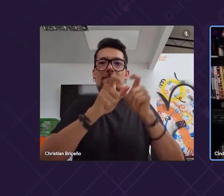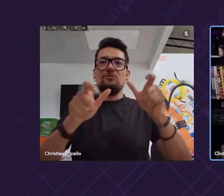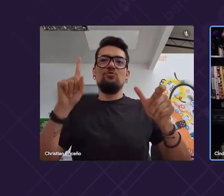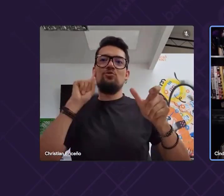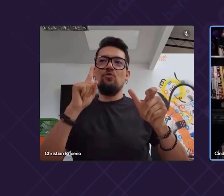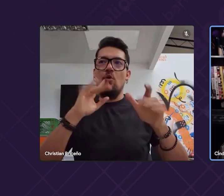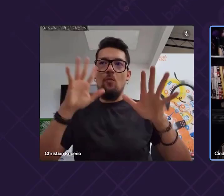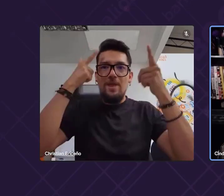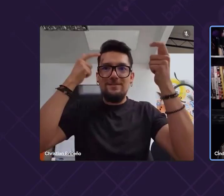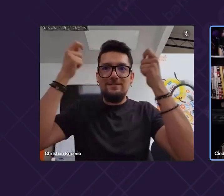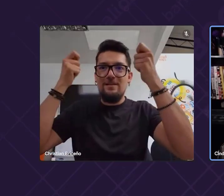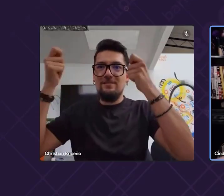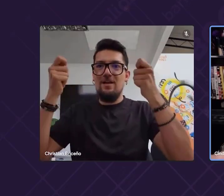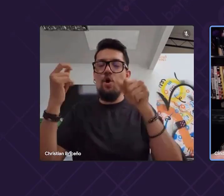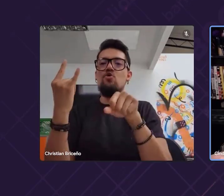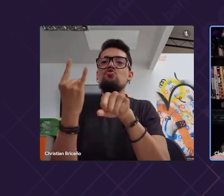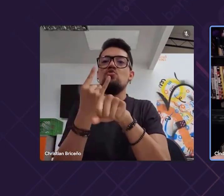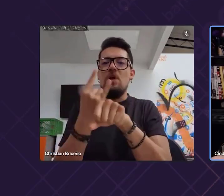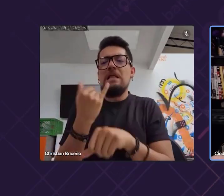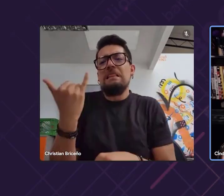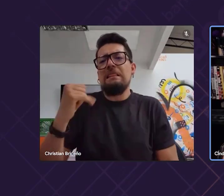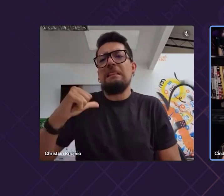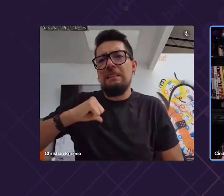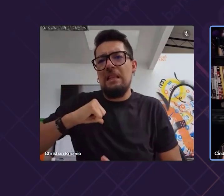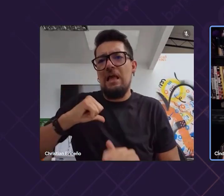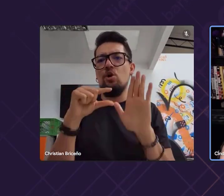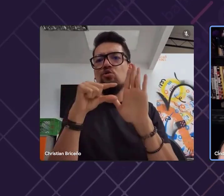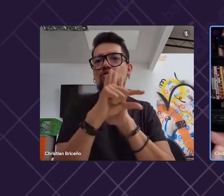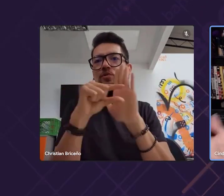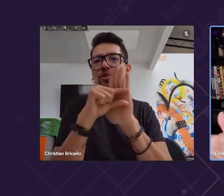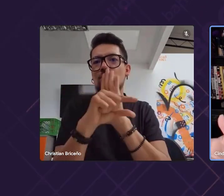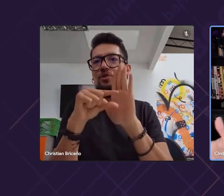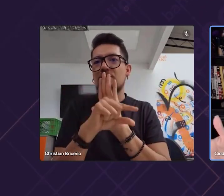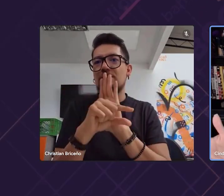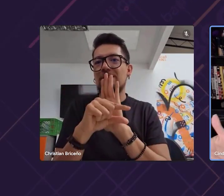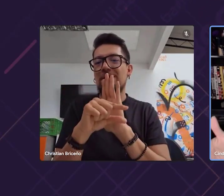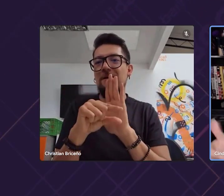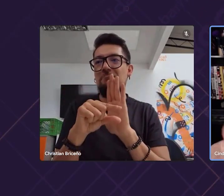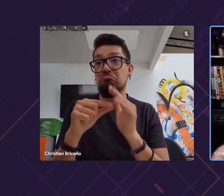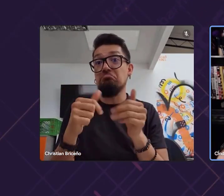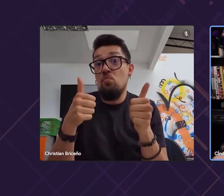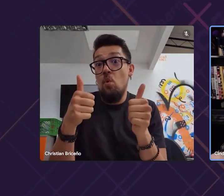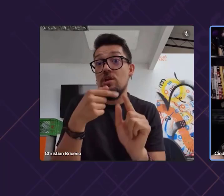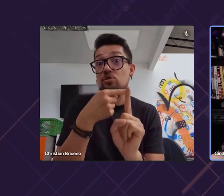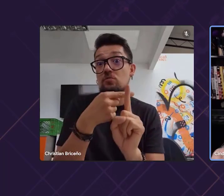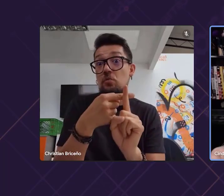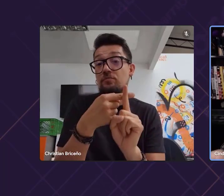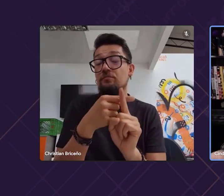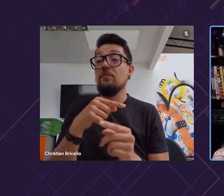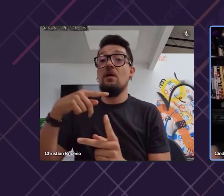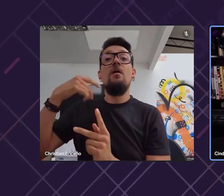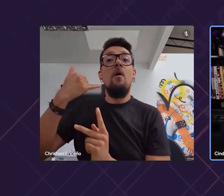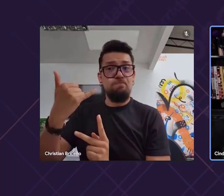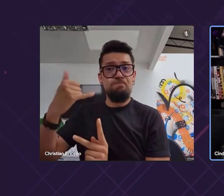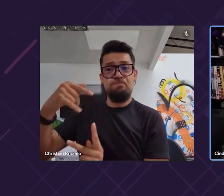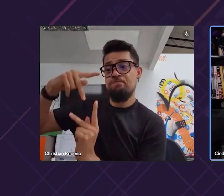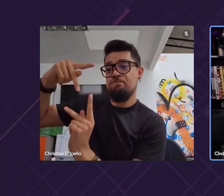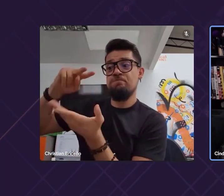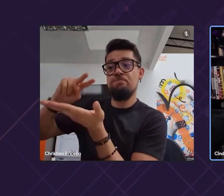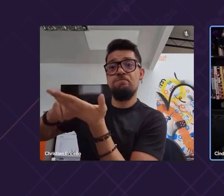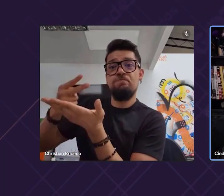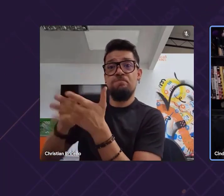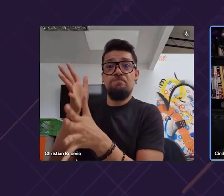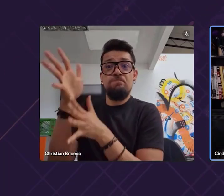servicio de interpretación para las personas sordas. Digamos que nosotros como comunidad sorda utilizábamos diferentes estrategias